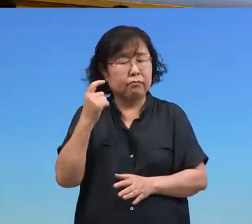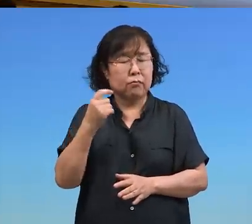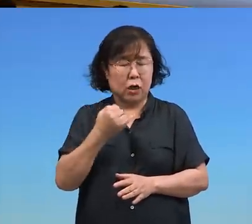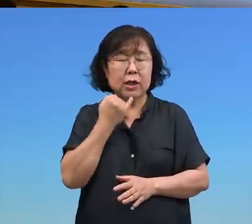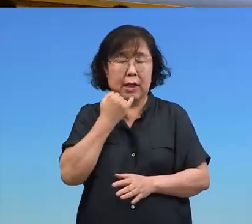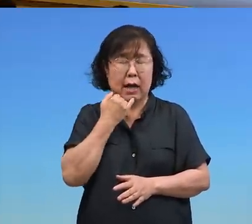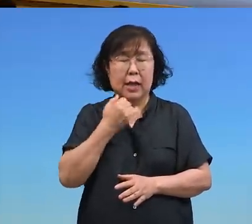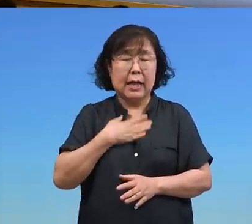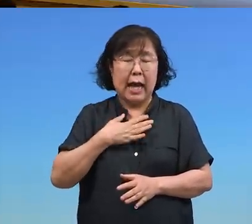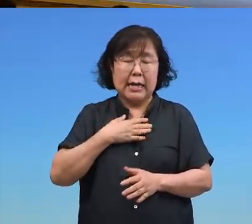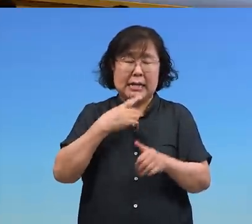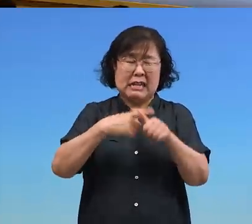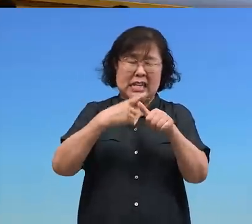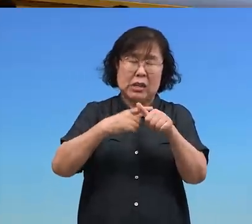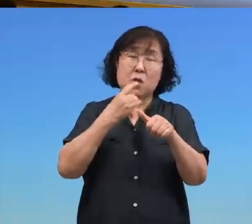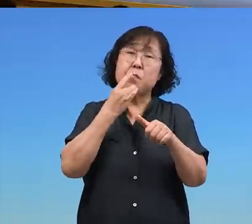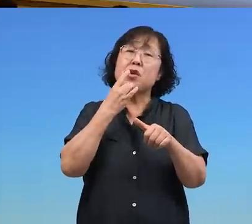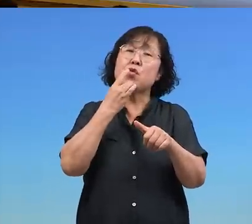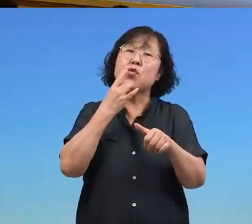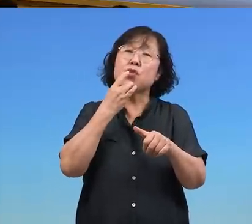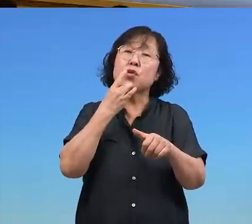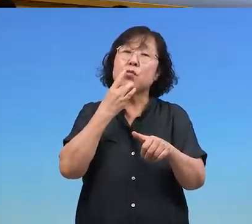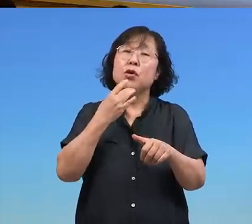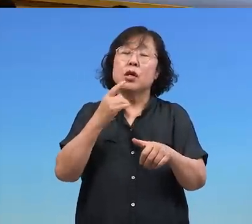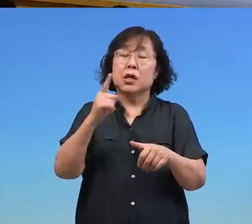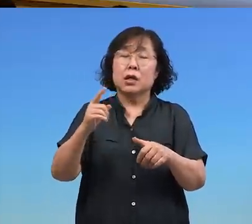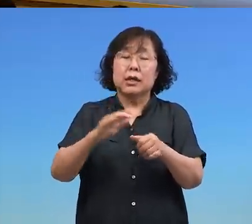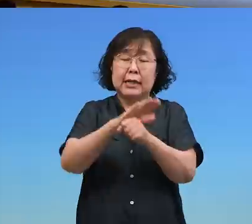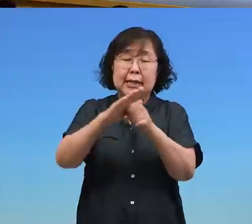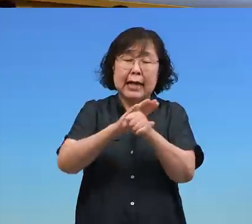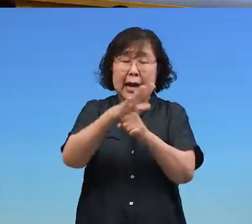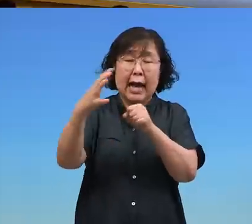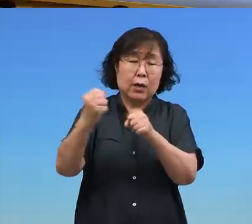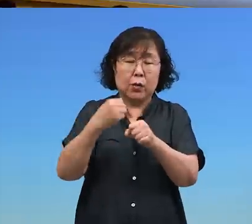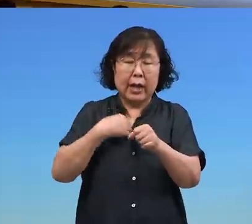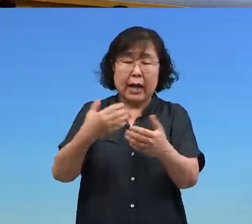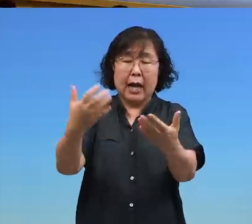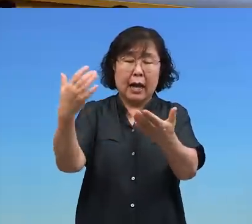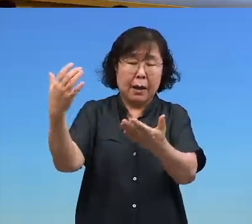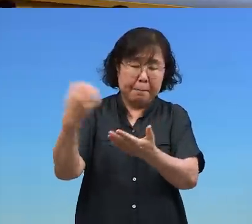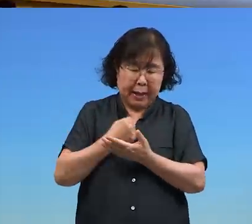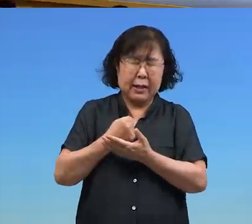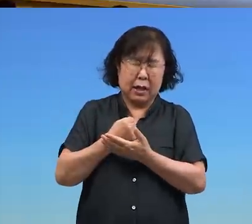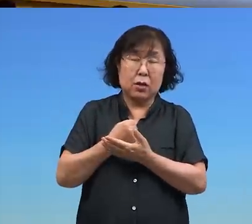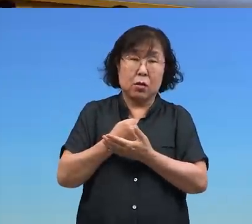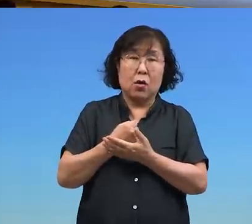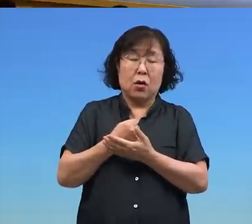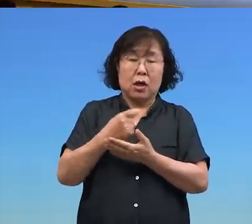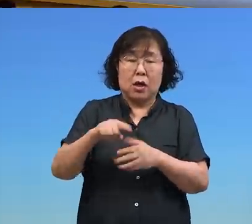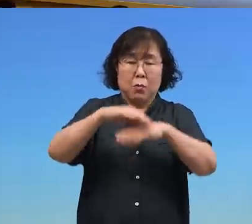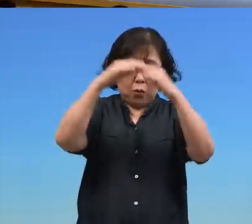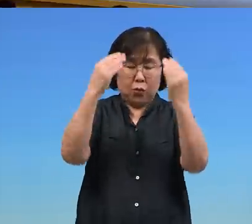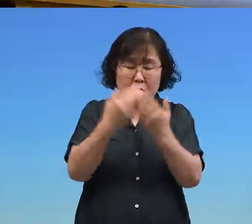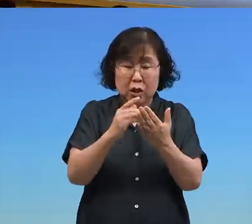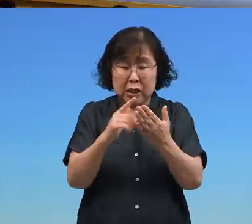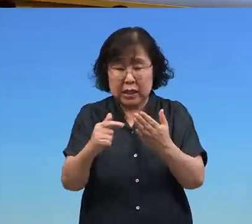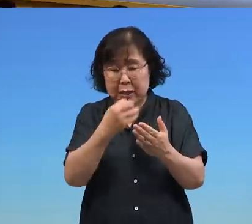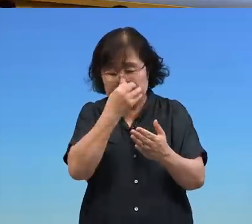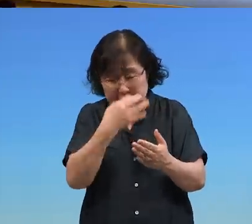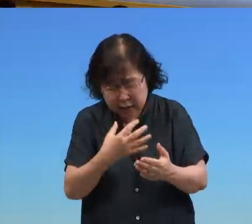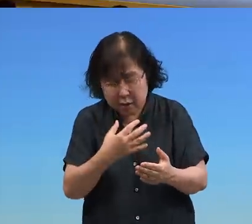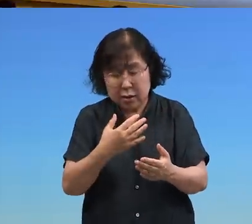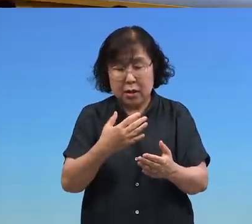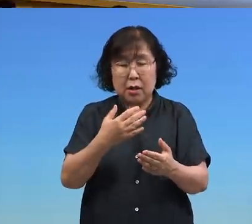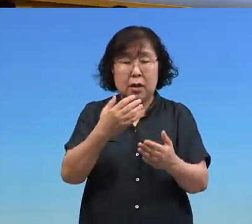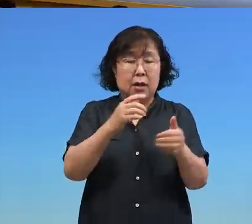들어도 줬소 날 비웃는 그 비웃음들을 그 사랑으로 받아주겠소 이 모든 것이 힘들다는 것을